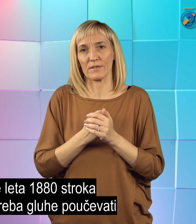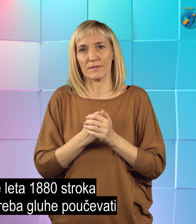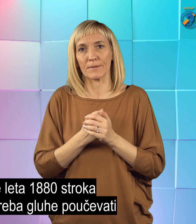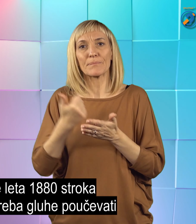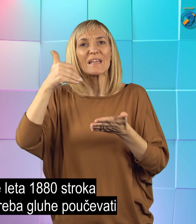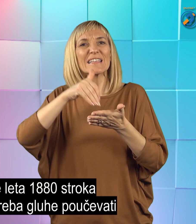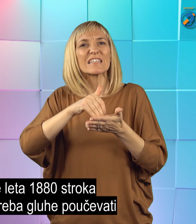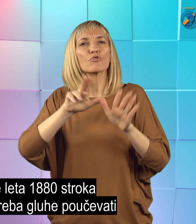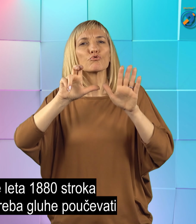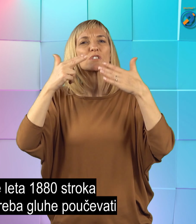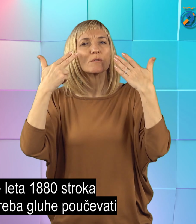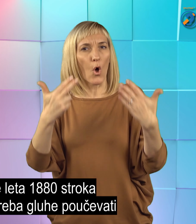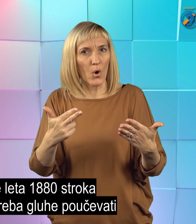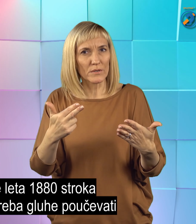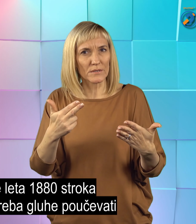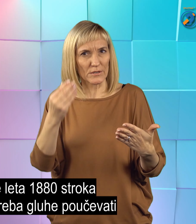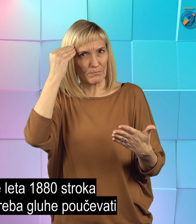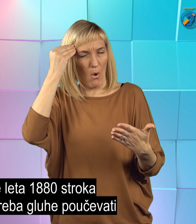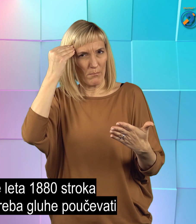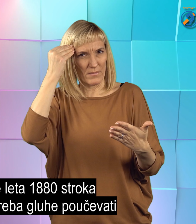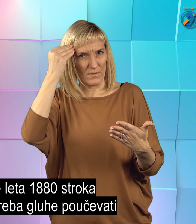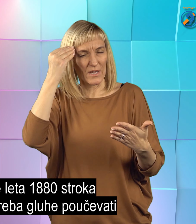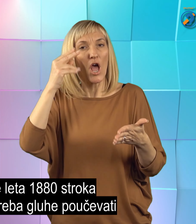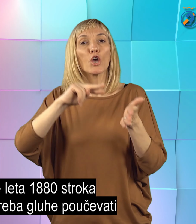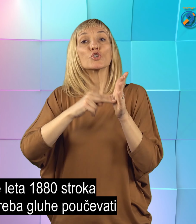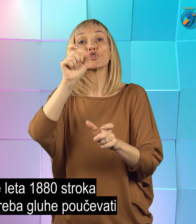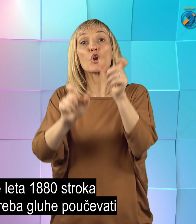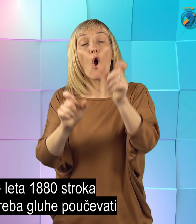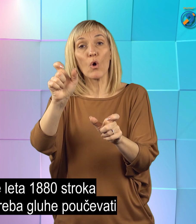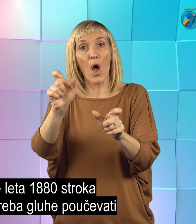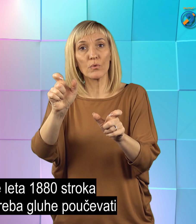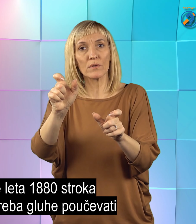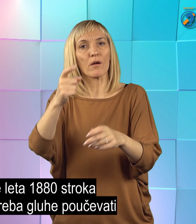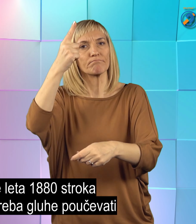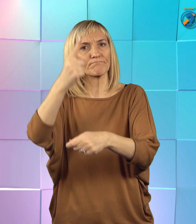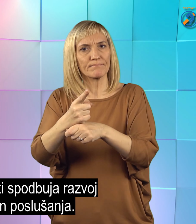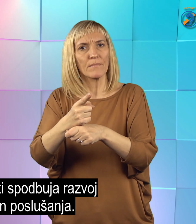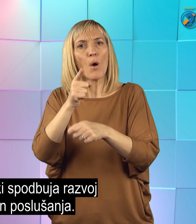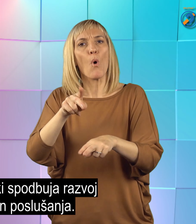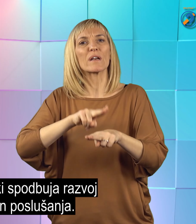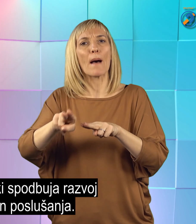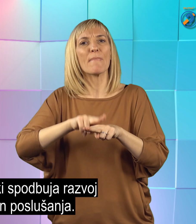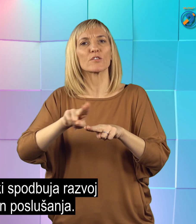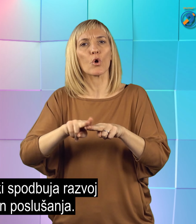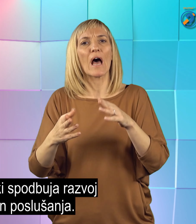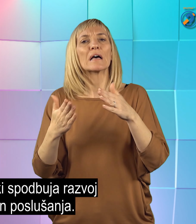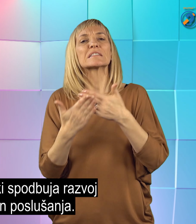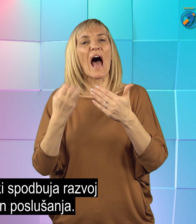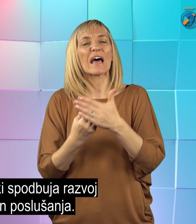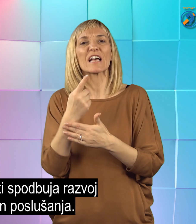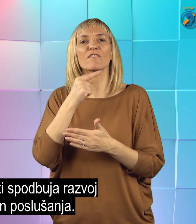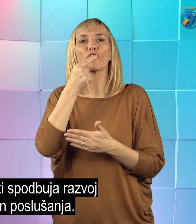leta 1880 se je stroka odločila, da je treba gluhe poučevati po metodi, ki spodbuja razvoj govora in